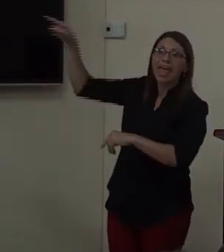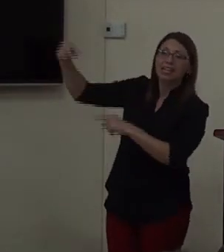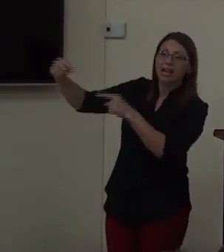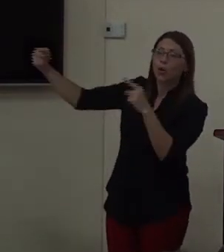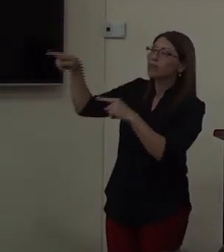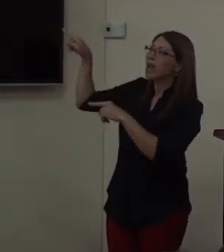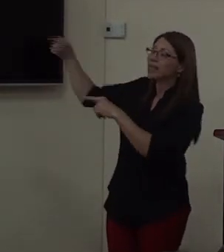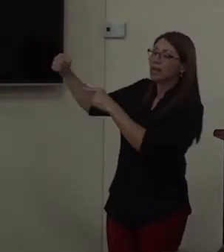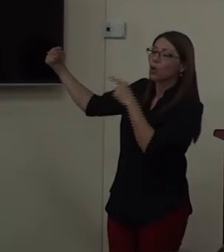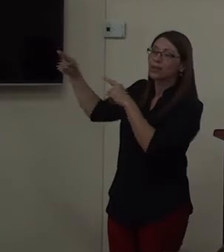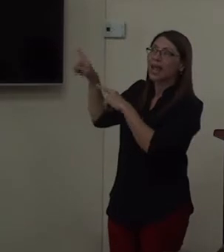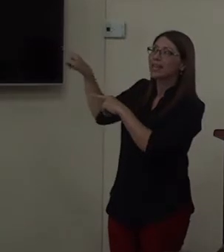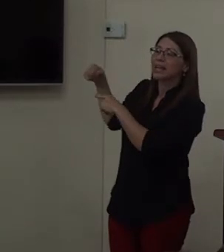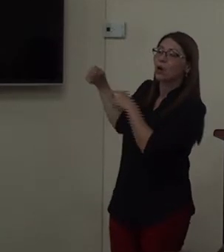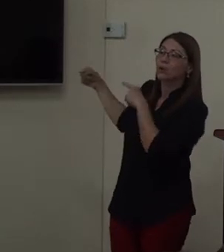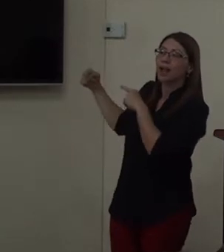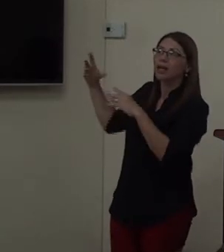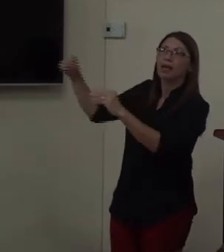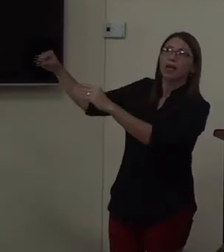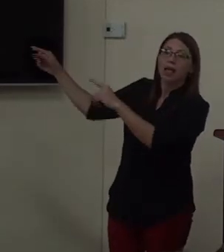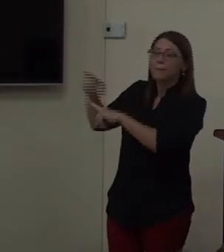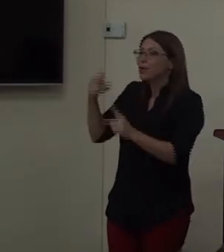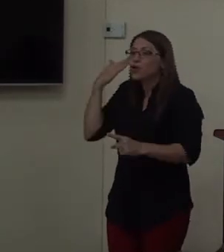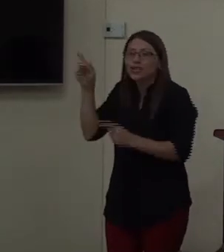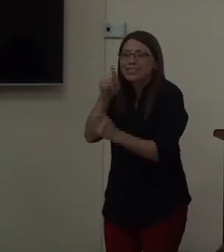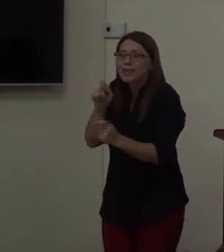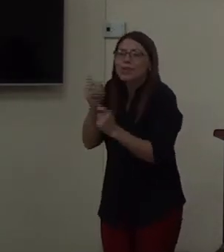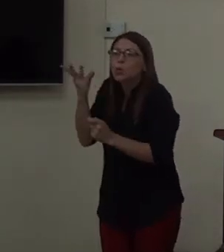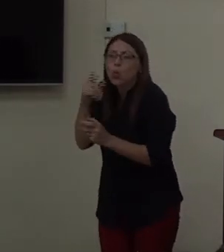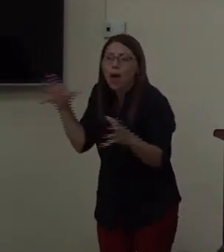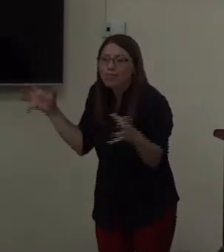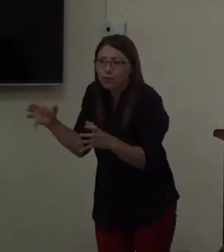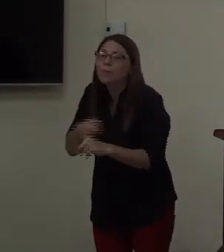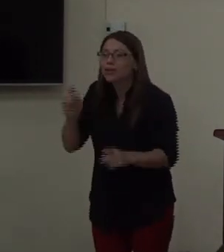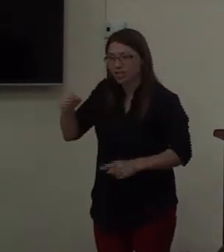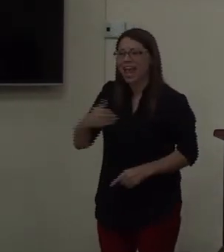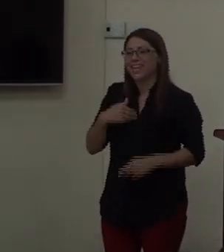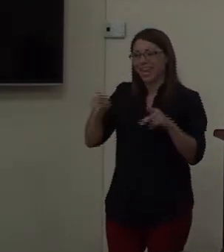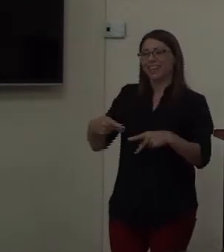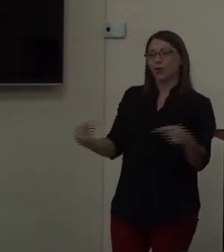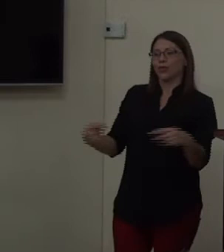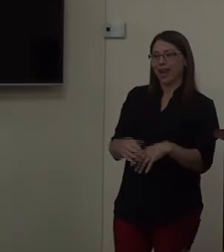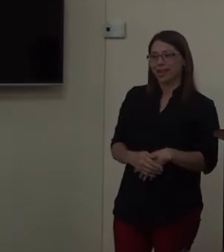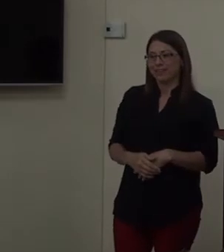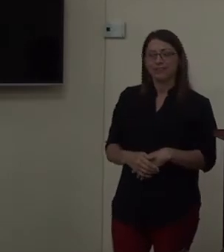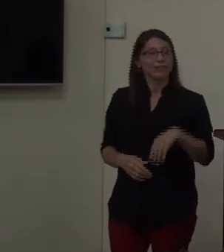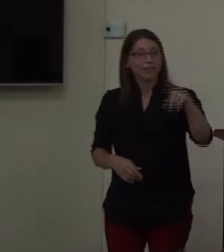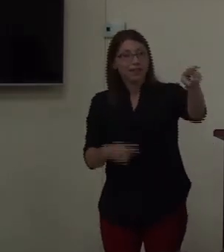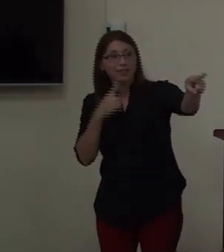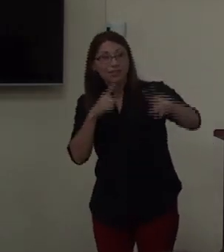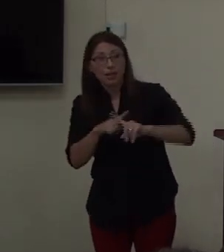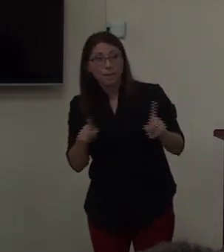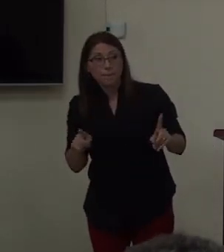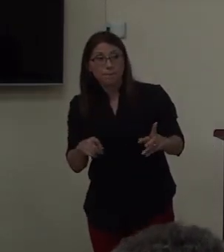cuántos son, ¿verdad? Pero hay. Pero esas, pero que es como digamos que si se va a terminar,